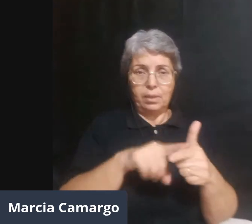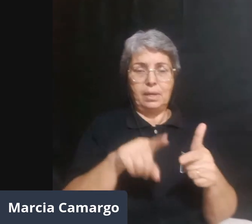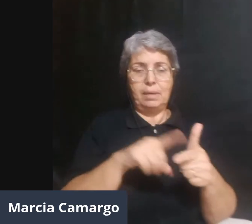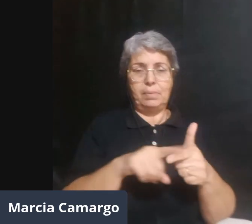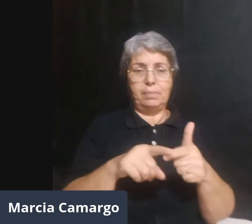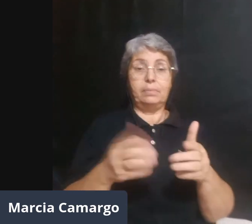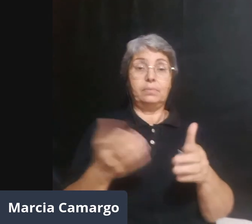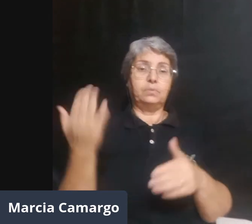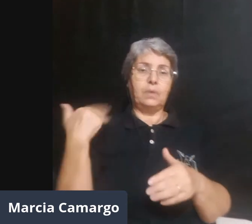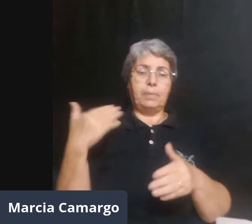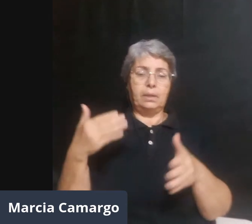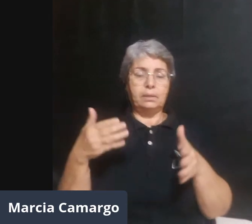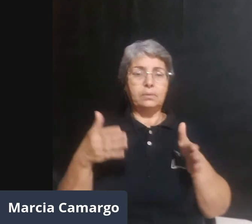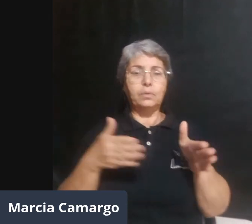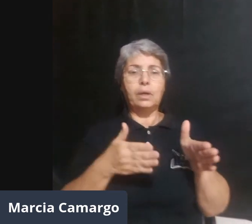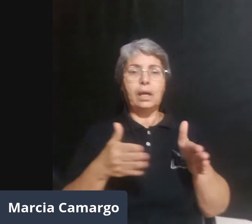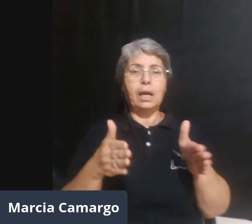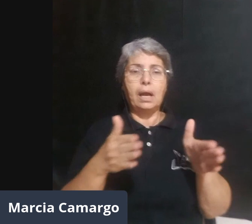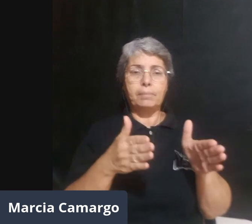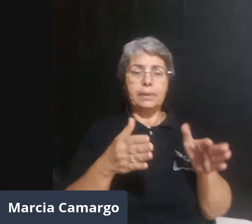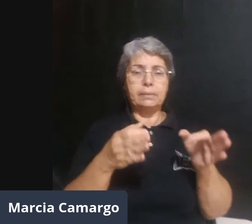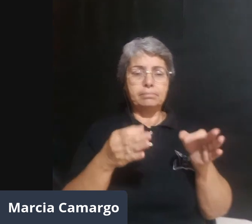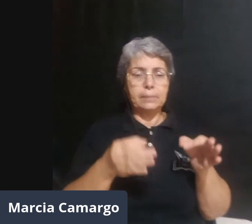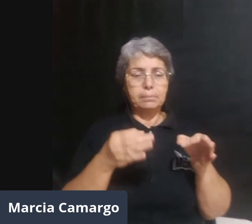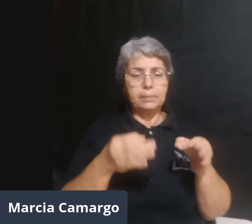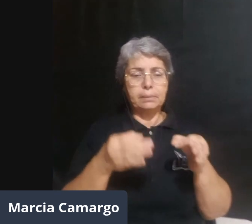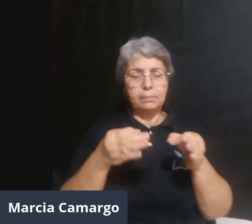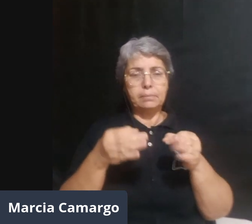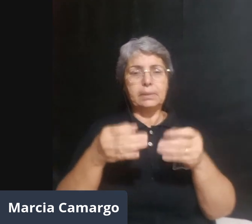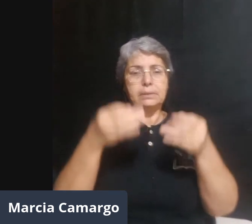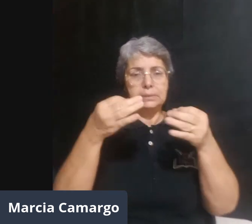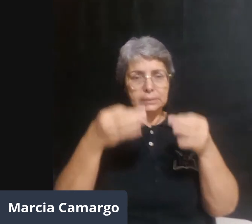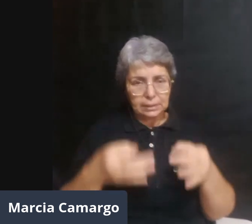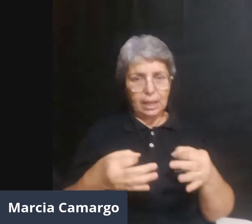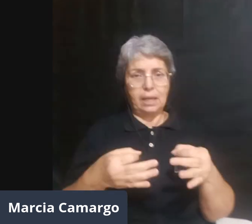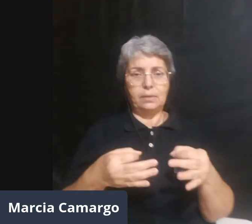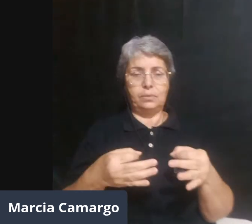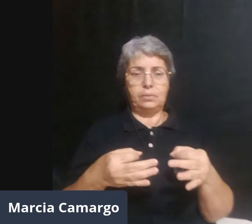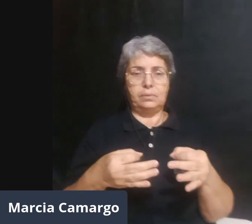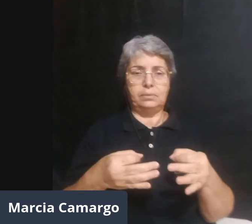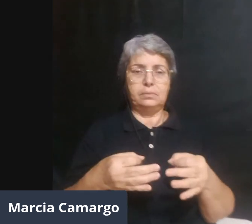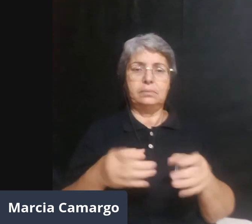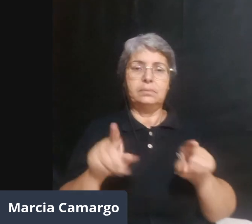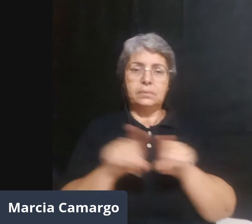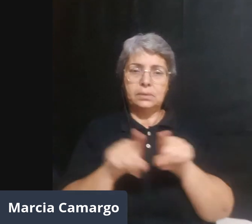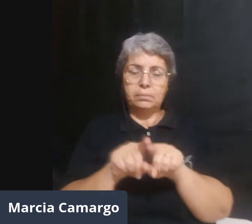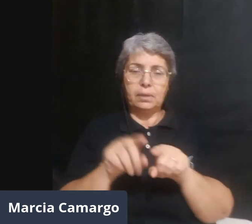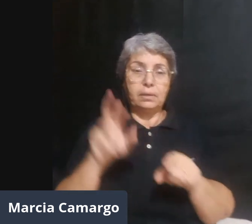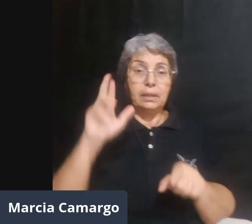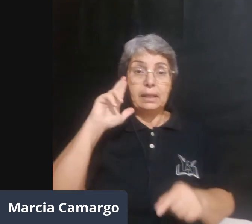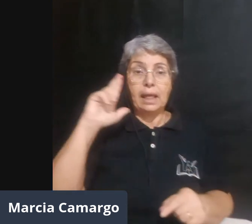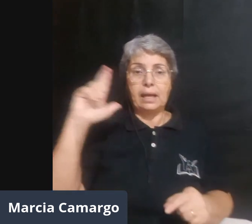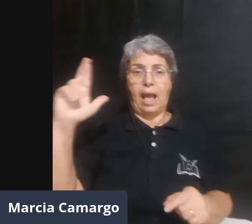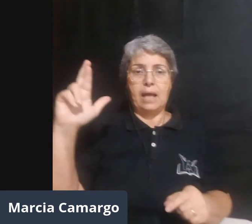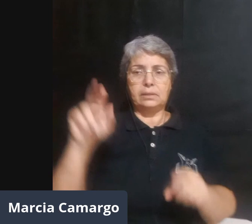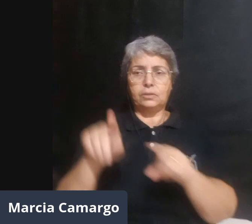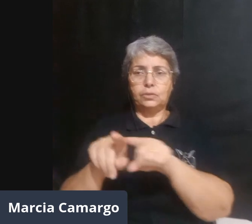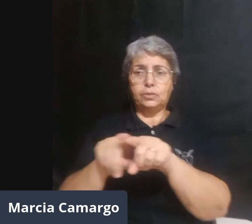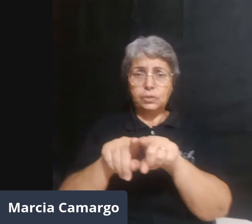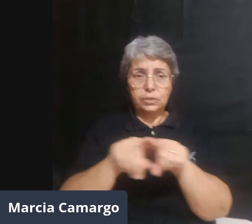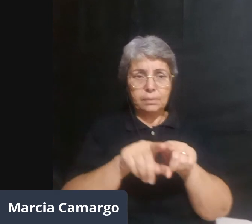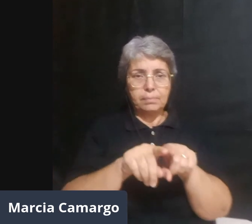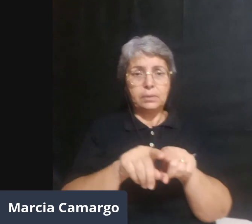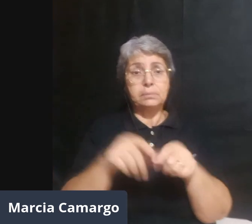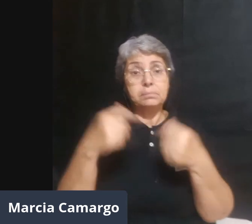Igreja e as constantes advertências do espírito de profecia, chamando tanto líderes quanto irmãos a voltarem ao